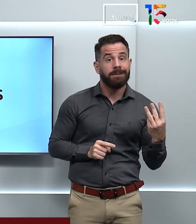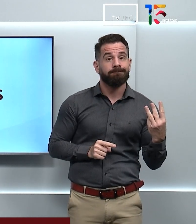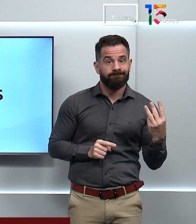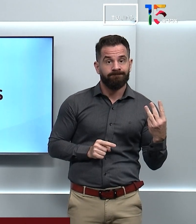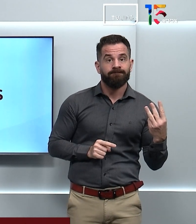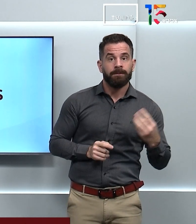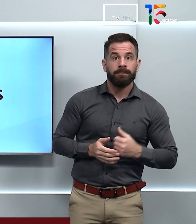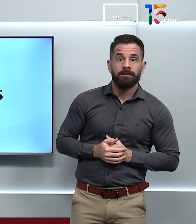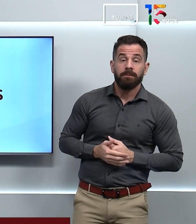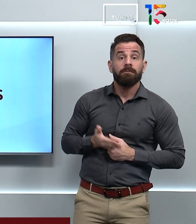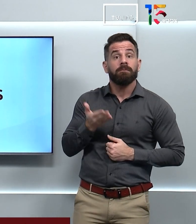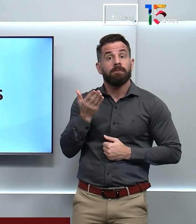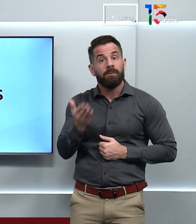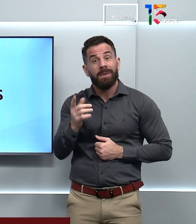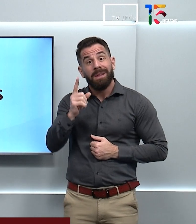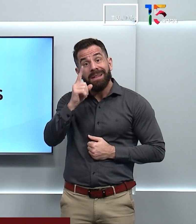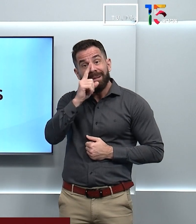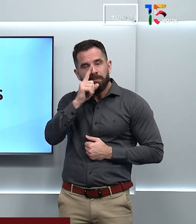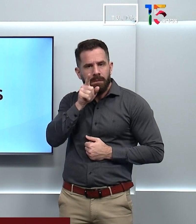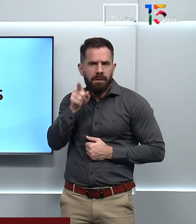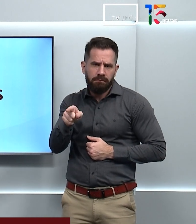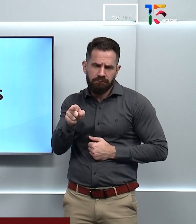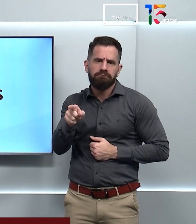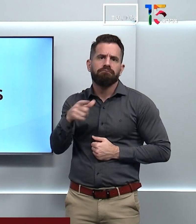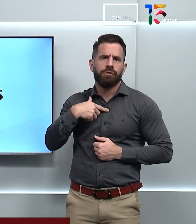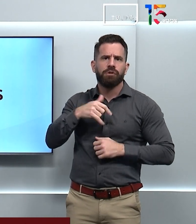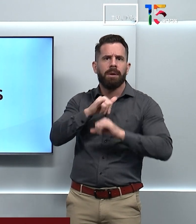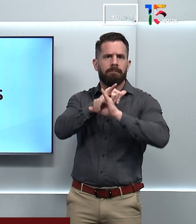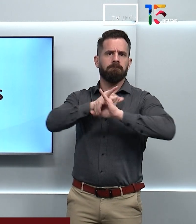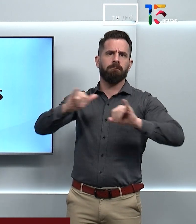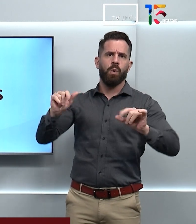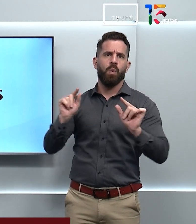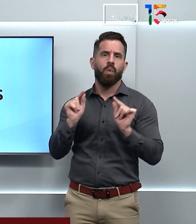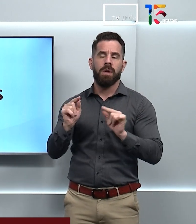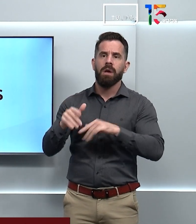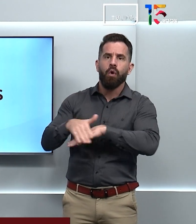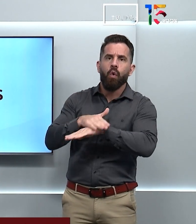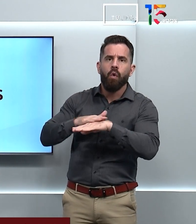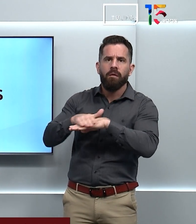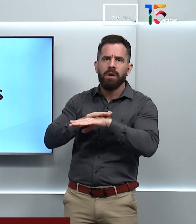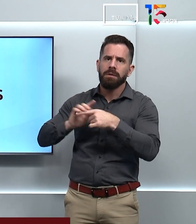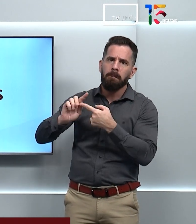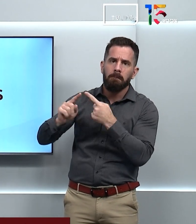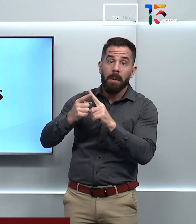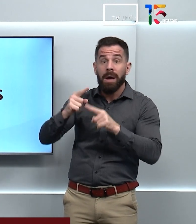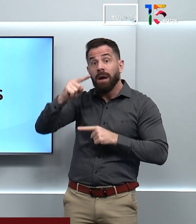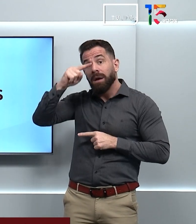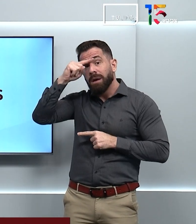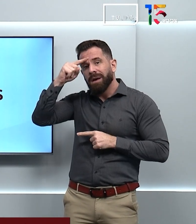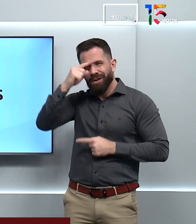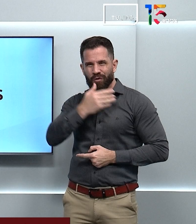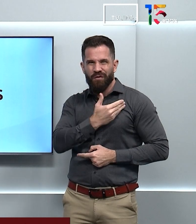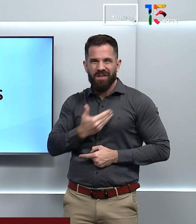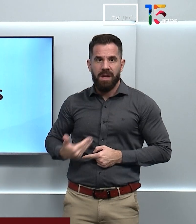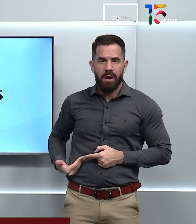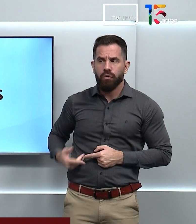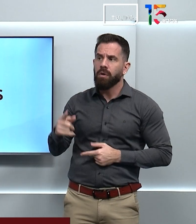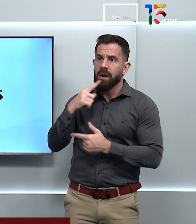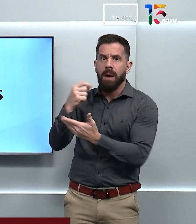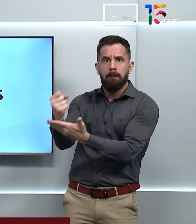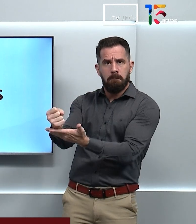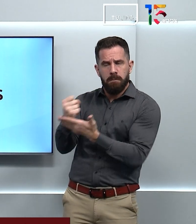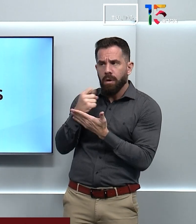intensiva. O prefeito eleito Mabel afirmou que havia conversado com o governador Ronaldo Caiado e recebido dele apoio para